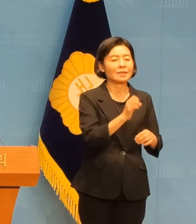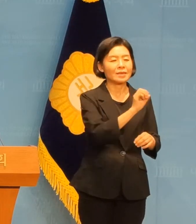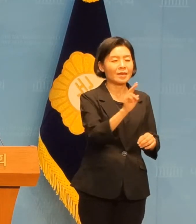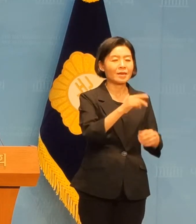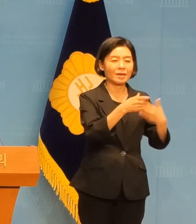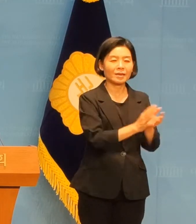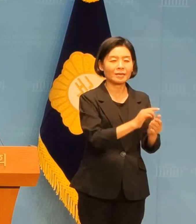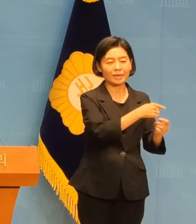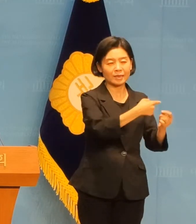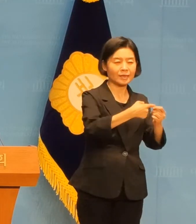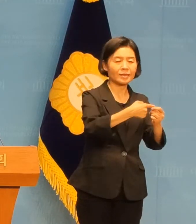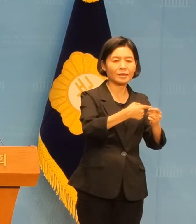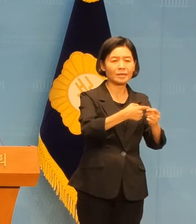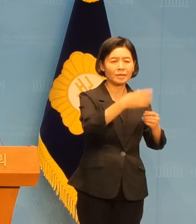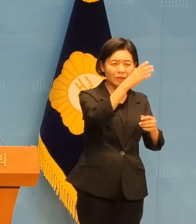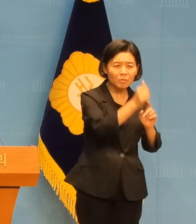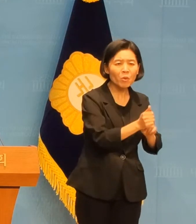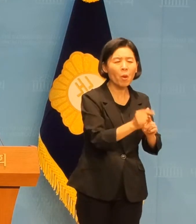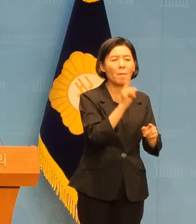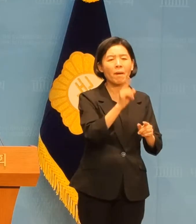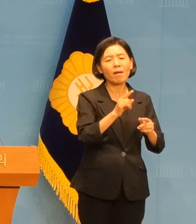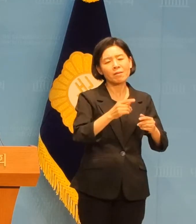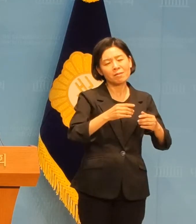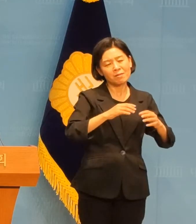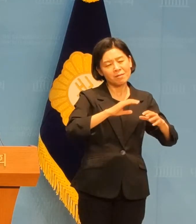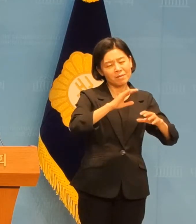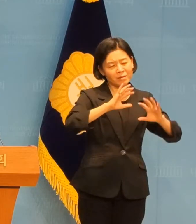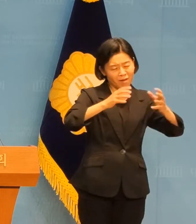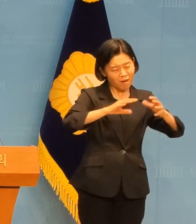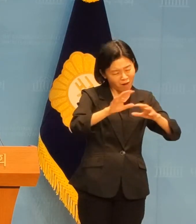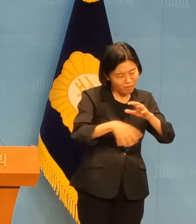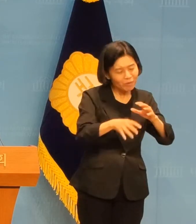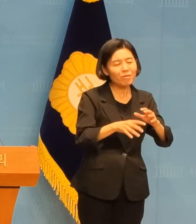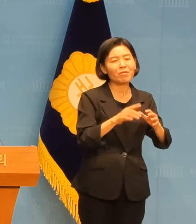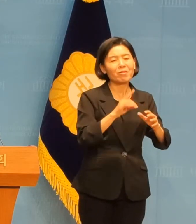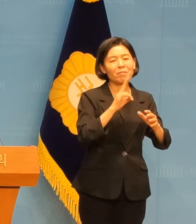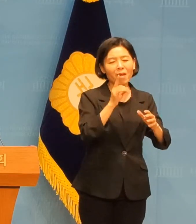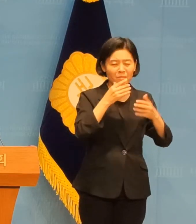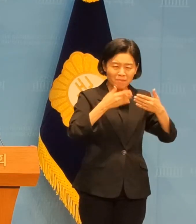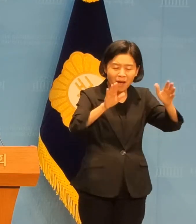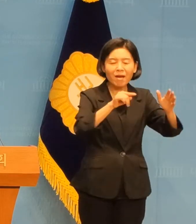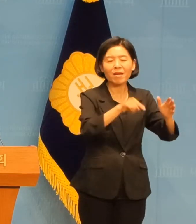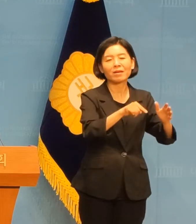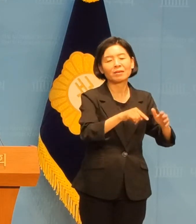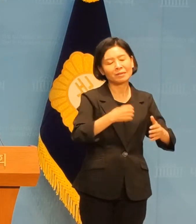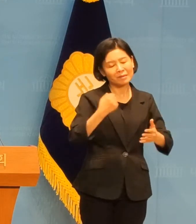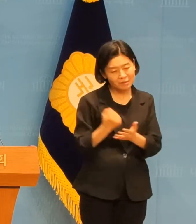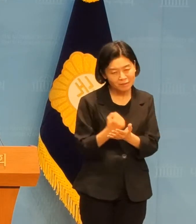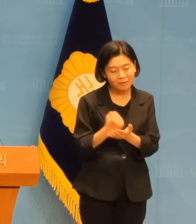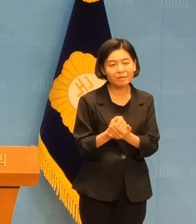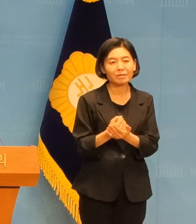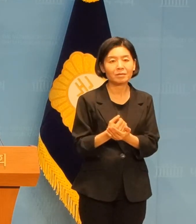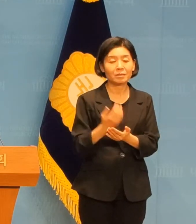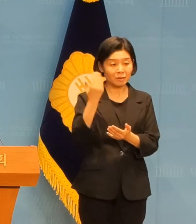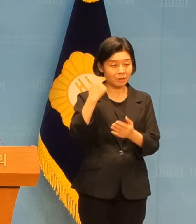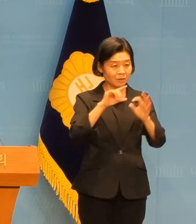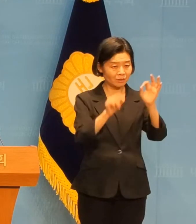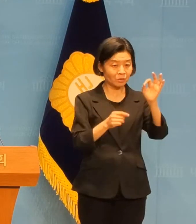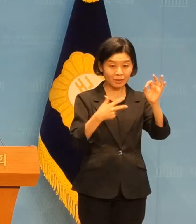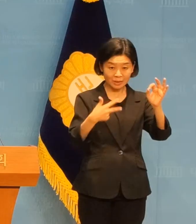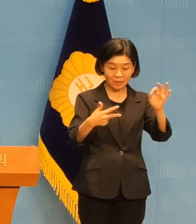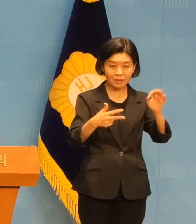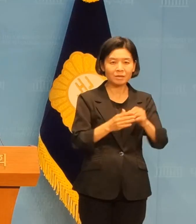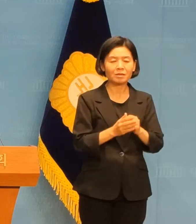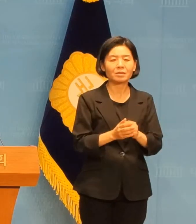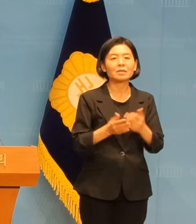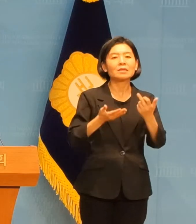역사인식에 통탄을 금치 못합니다. 지난 10월 7일 국민의힘 장동혁 대표가 제주